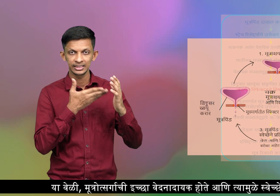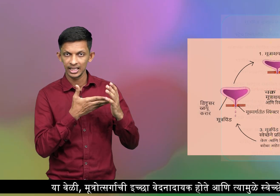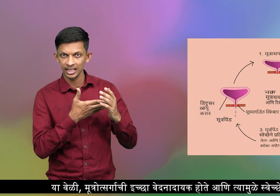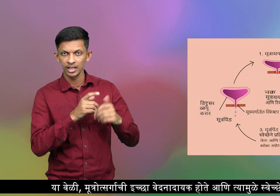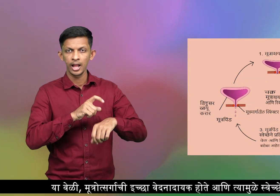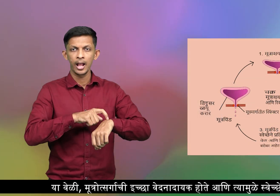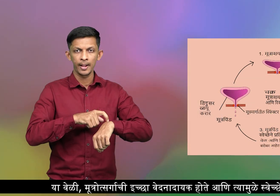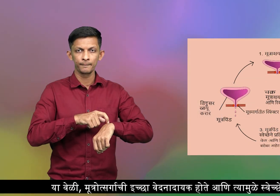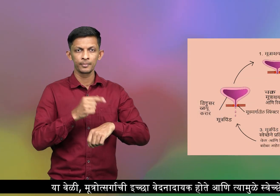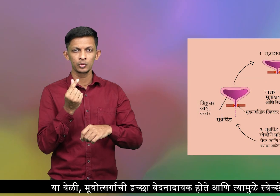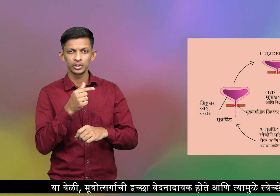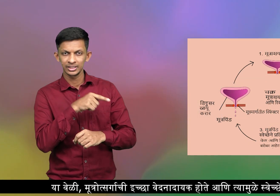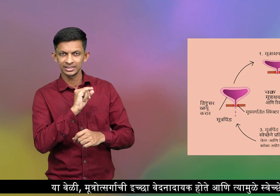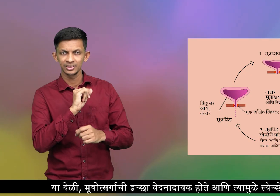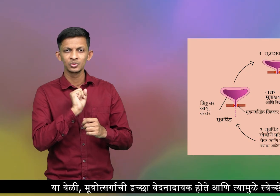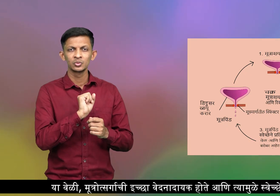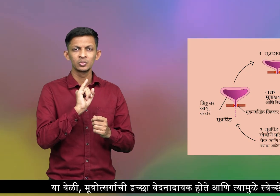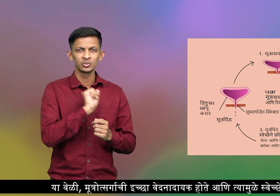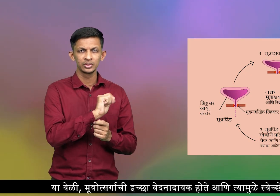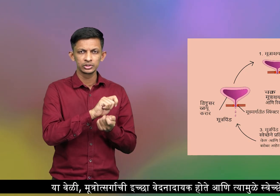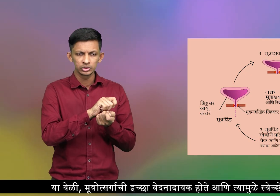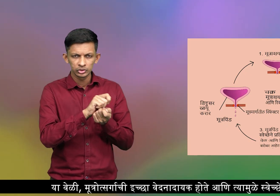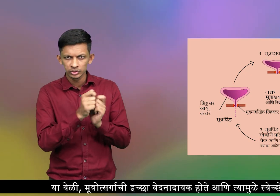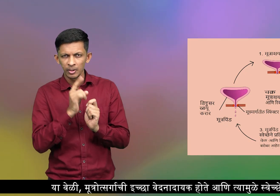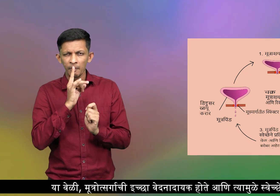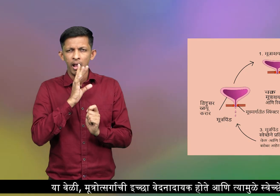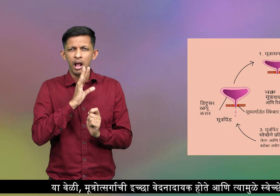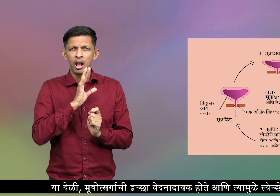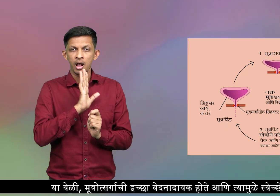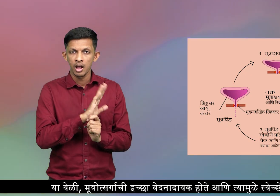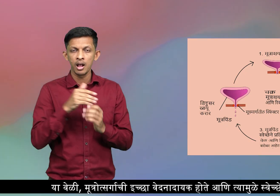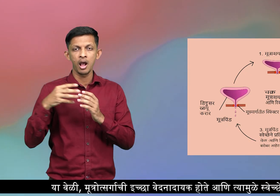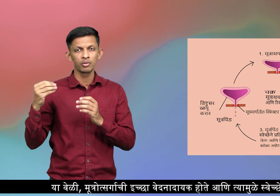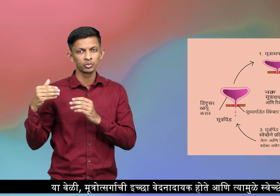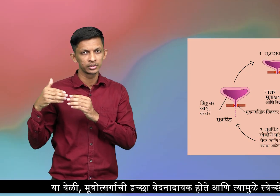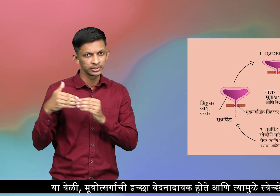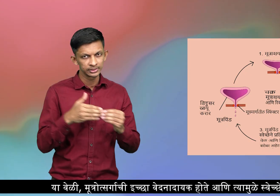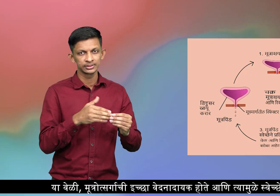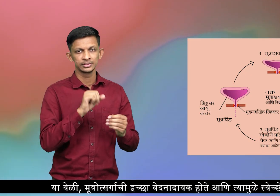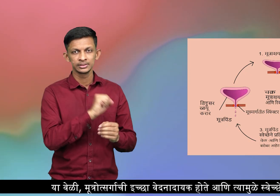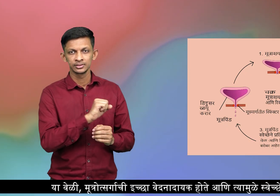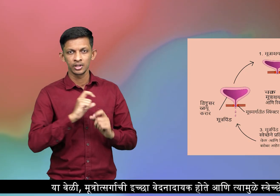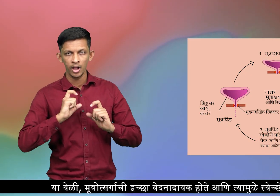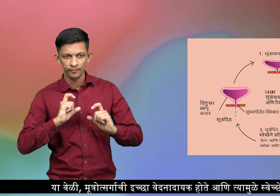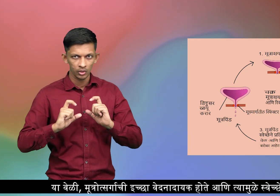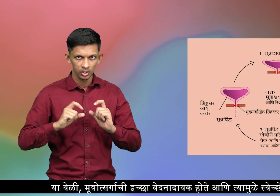यावेळी मूत्रोत्सर्गाची इच्छा वेदनादायक होते आणि त्यामुळे स्वेच्छेने मूत्रोत्सर्ग होतो.